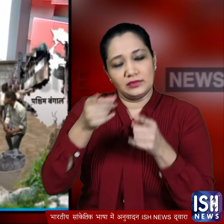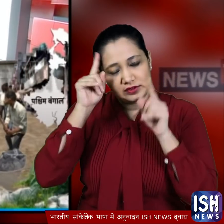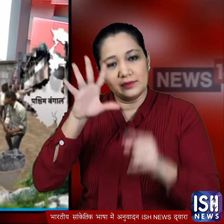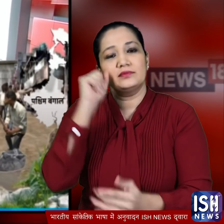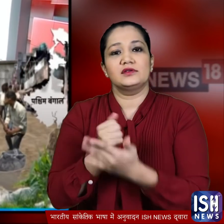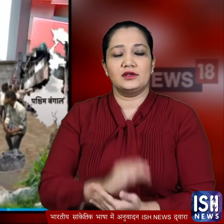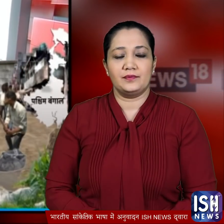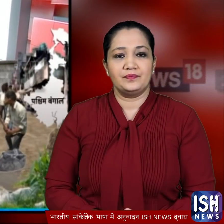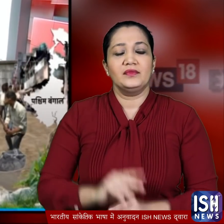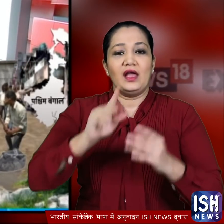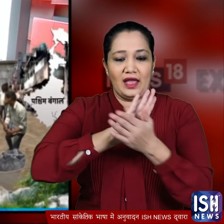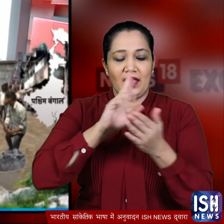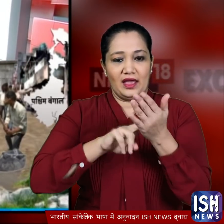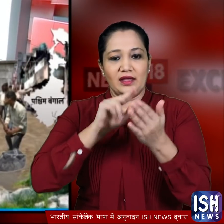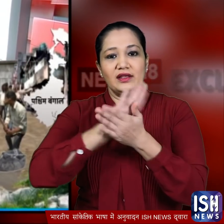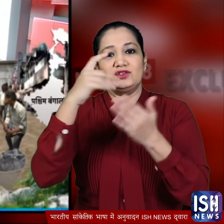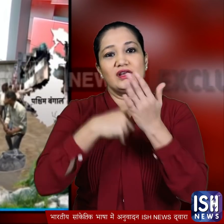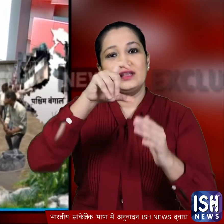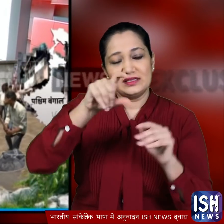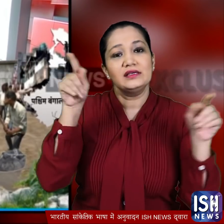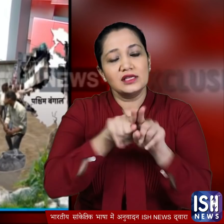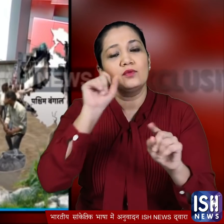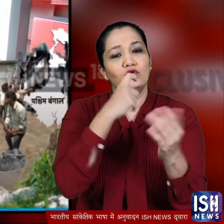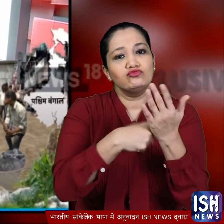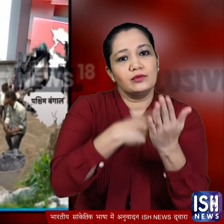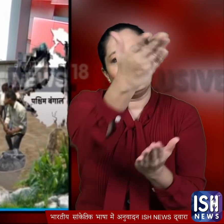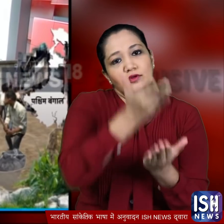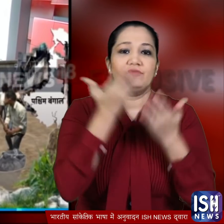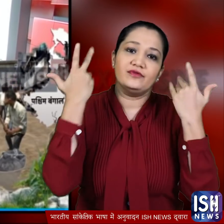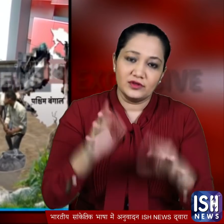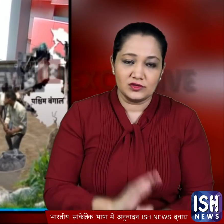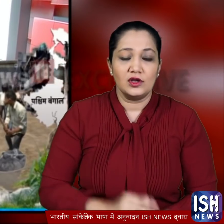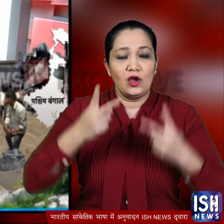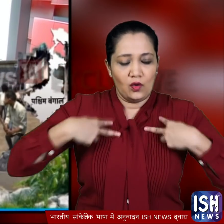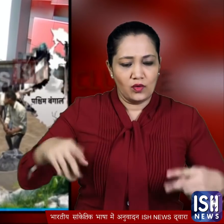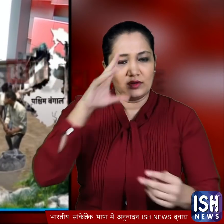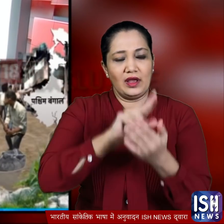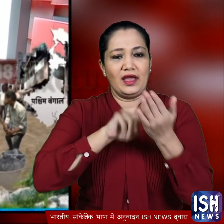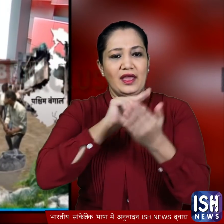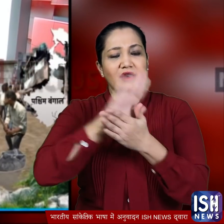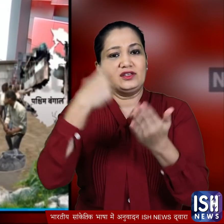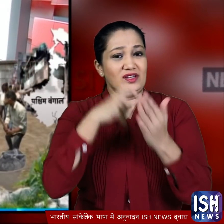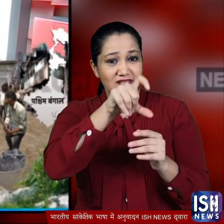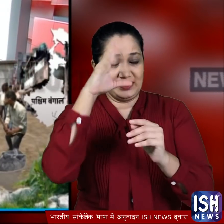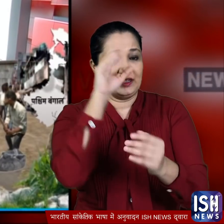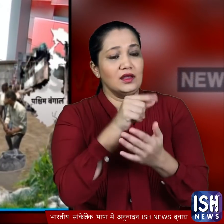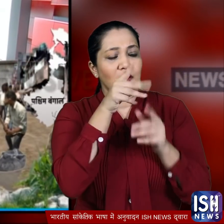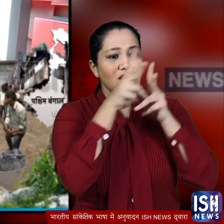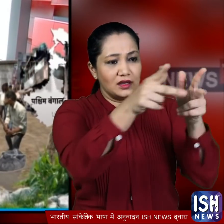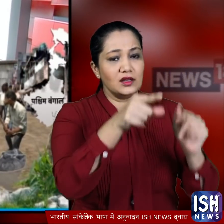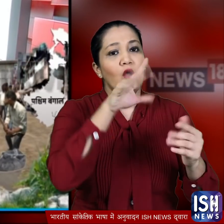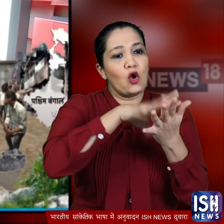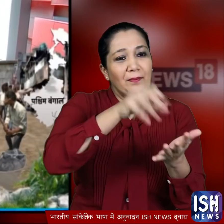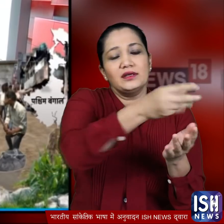आदेश दिया। वहीं राष्ट्रीय मानवाधिकार आयोग ने भी हिंसा से जुड़ी अपनी रिपोर्ट अदालत को सौंप दी और फिर अदालत ने एनएचआरसी को निर्देश दिया कि इस रिपोर्ट